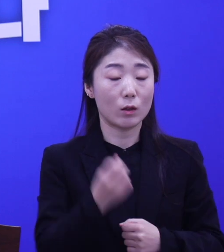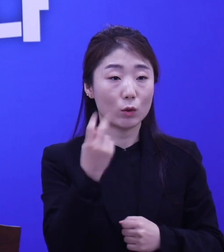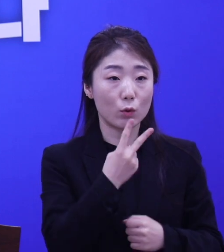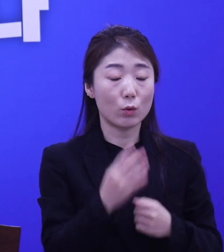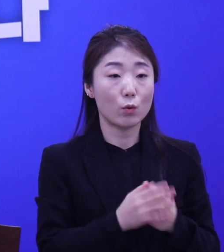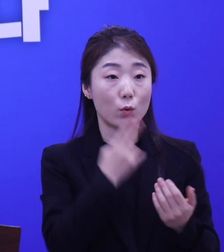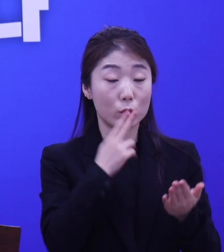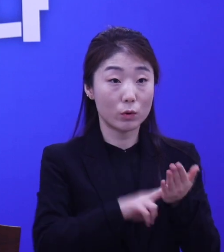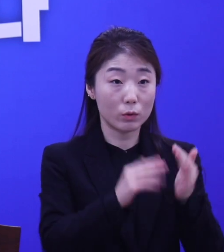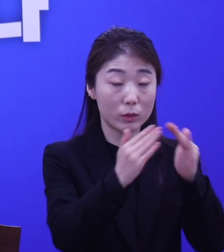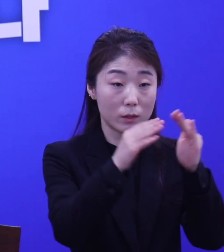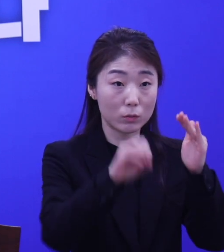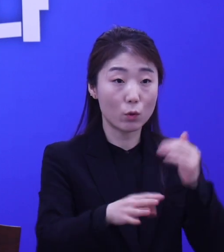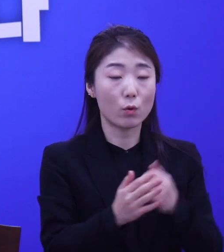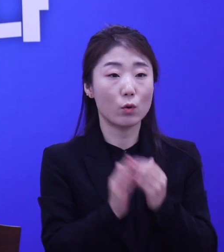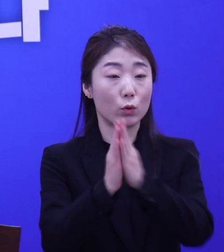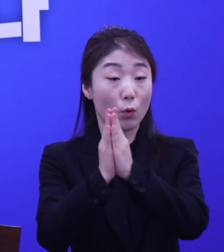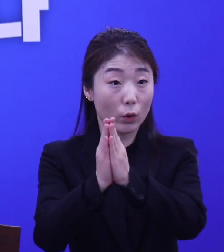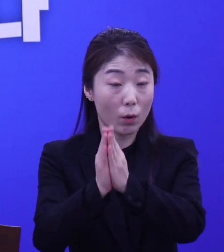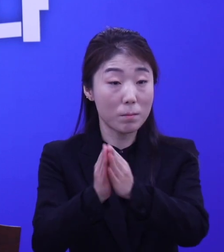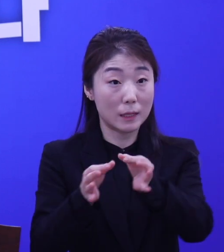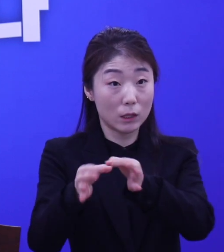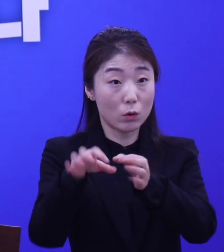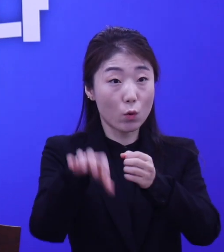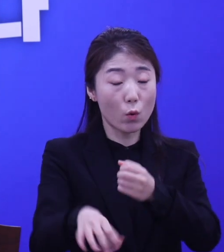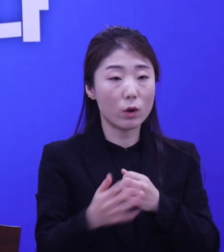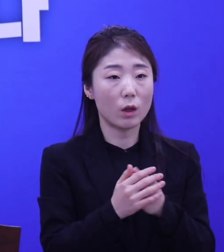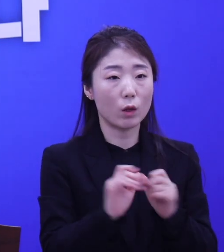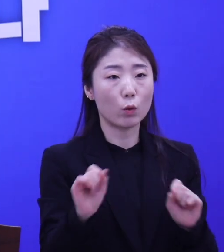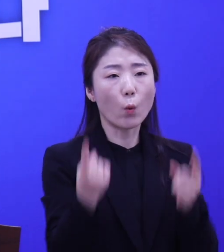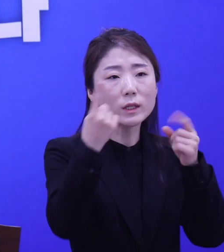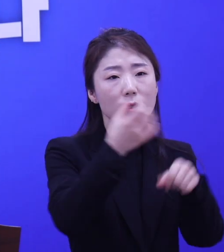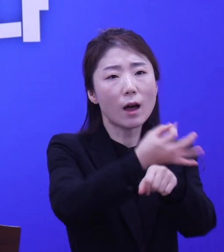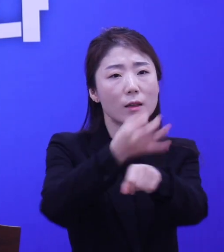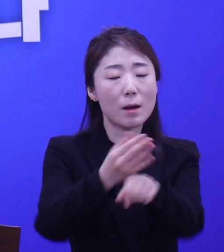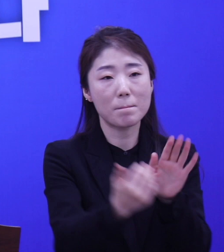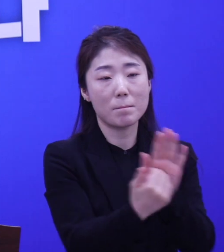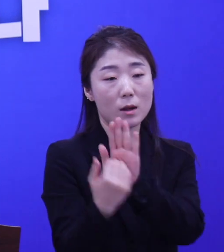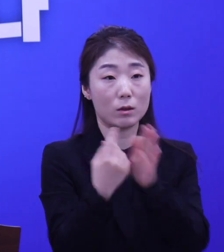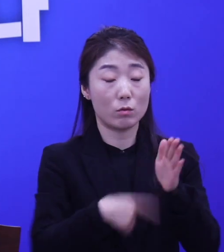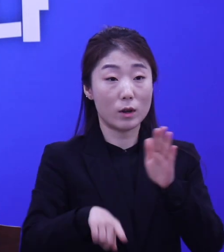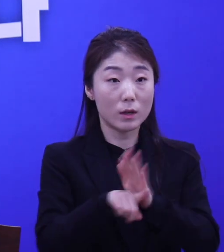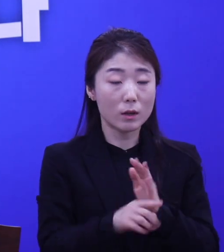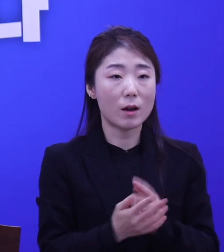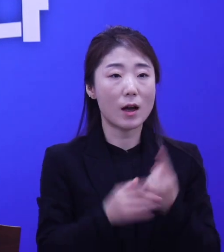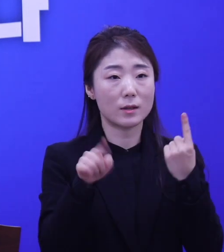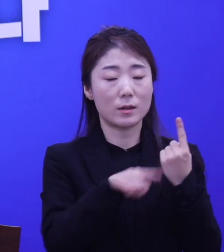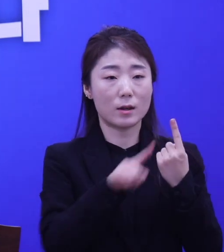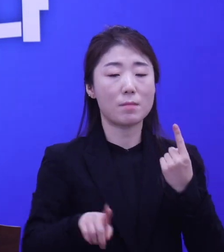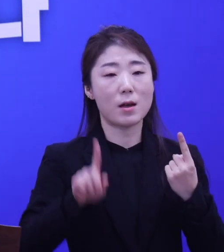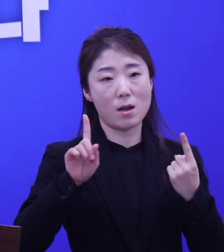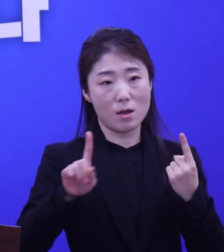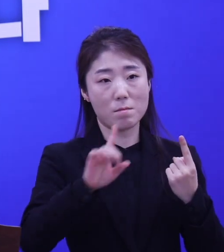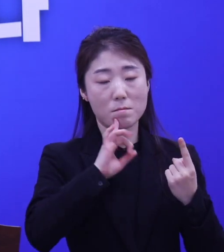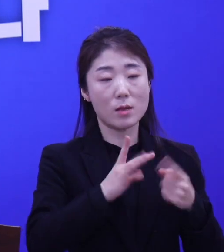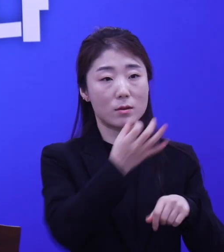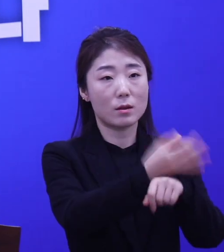농협 하나로 마트는 중복구매 확인 시스템이 구축될 때까지 1인 1매 구입이